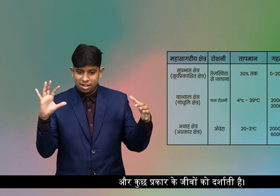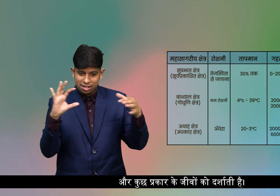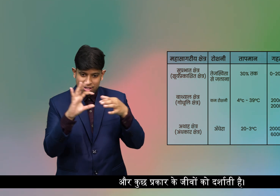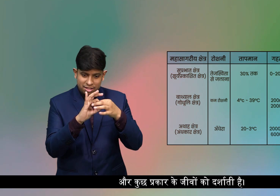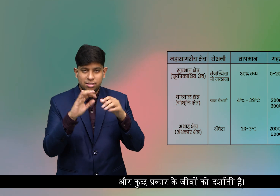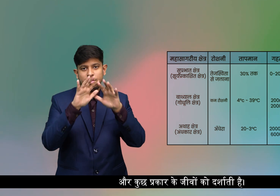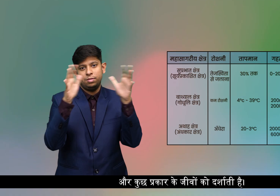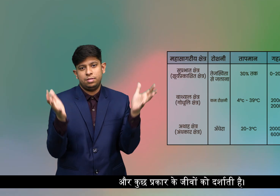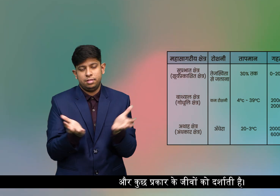है।